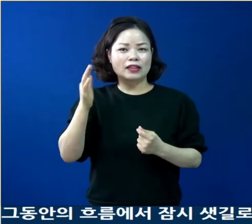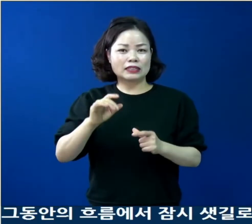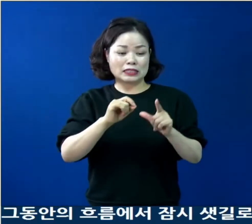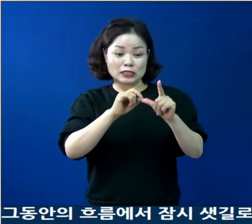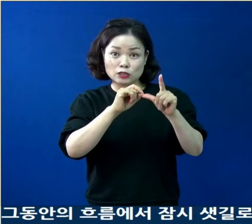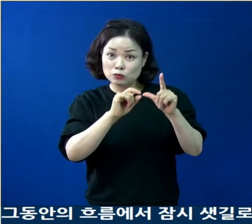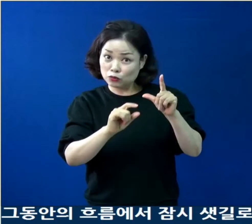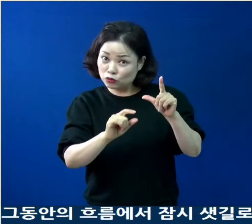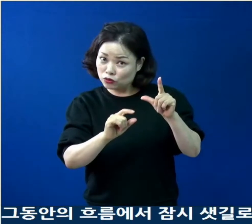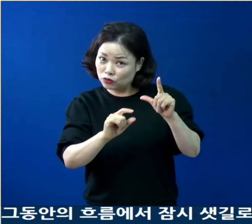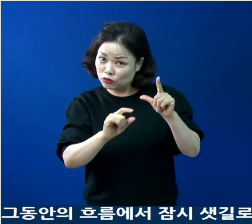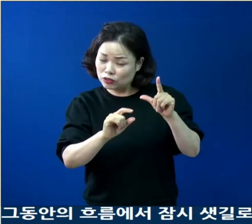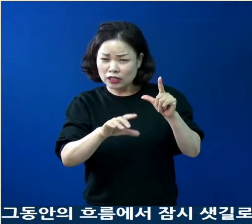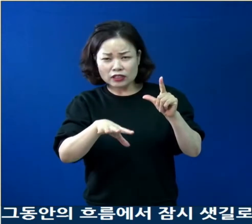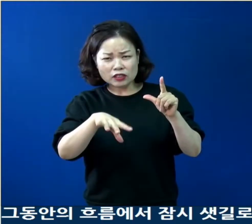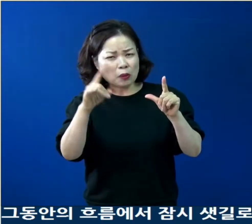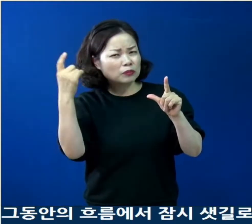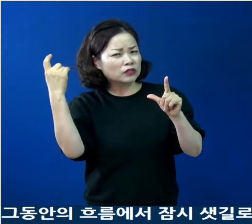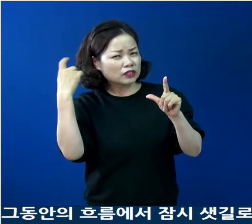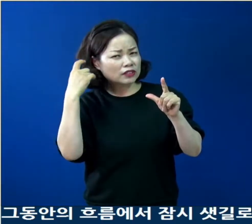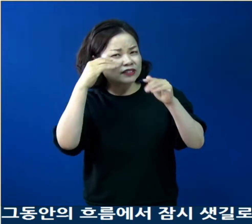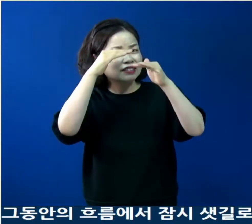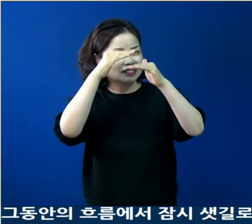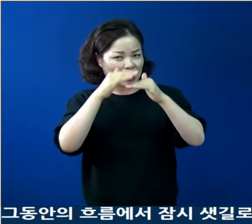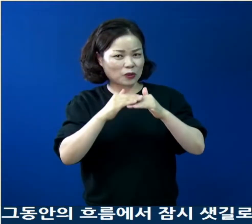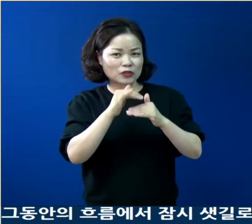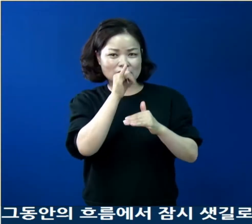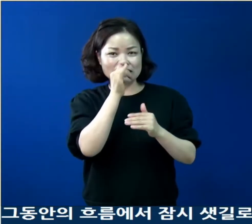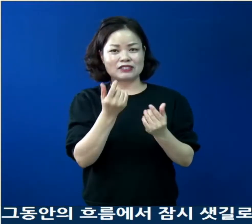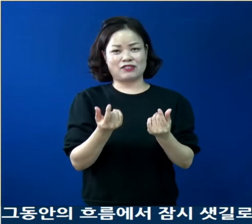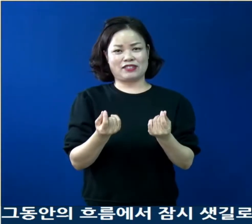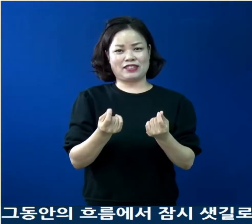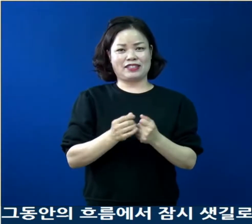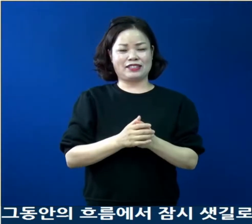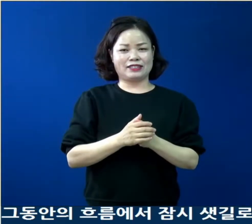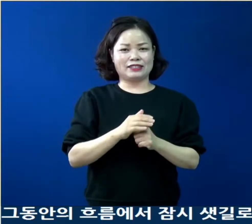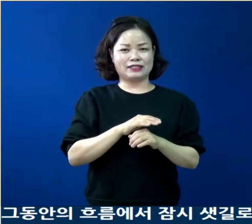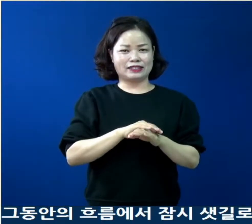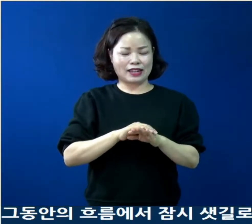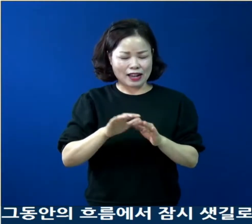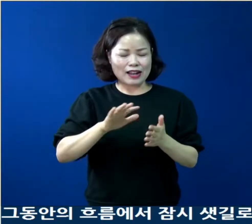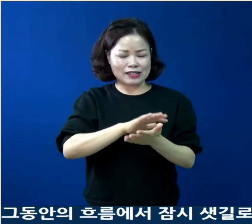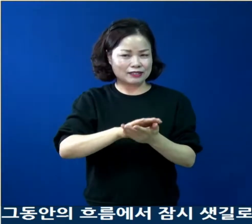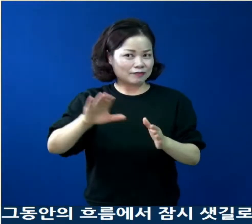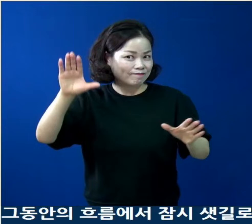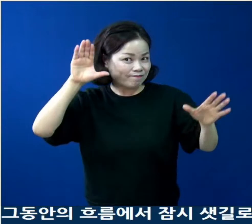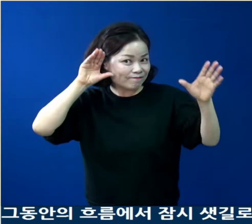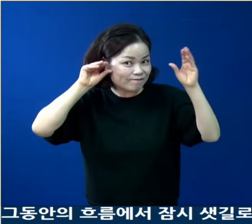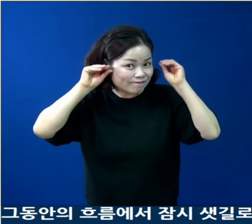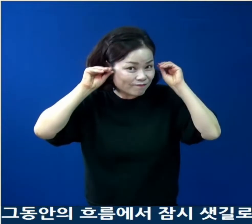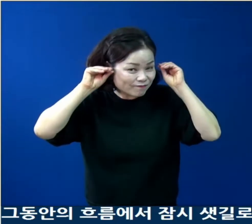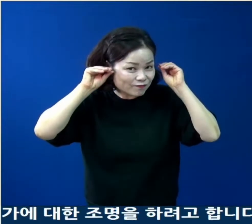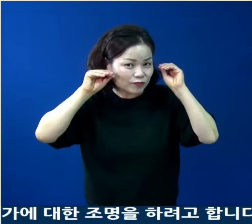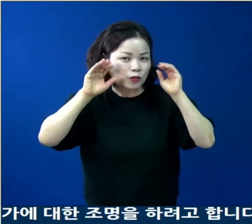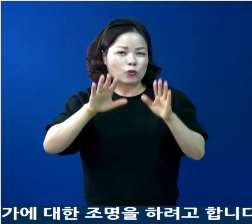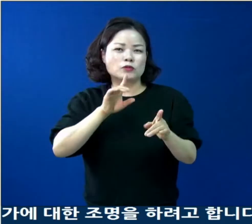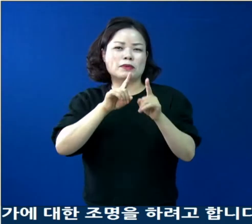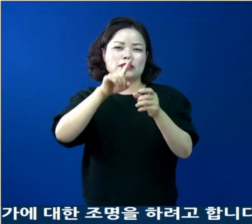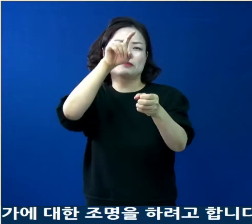아마 이렇게 처음 들어보는 부분도 있을 테인데 잘 조화를 이루셔서 오늘 말씀의